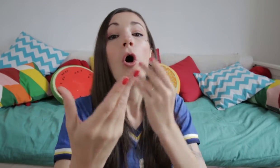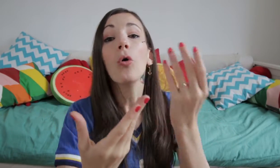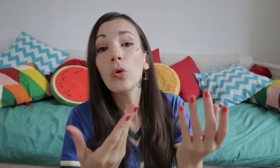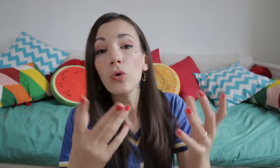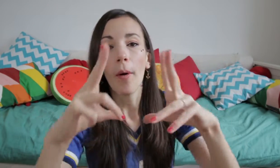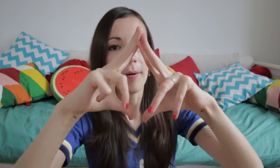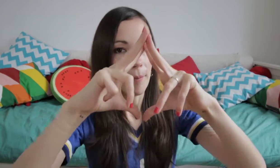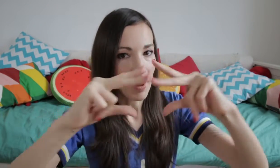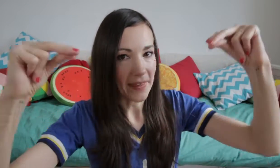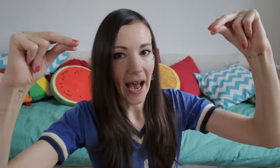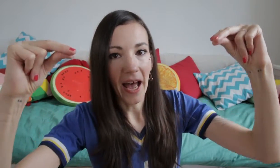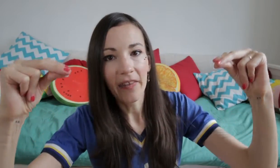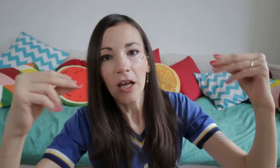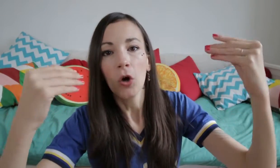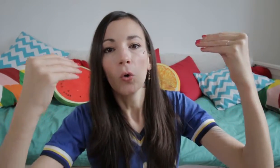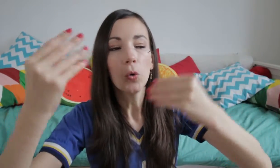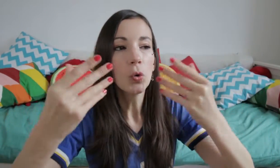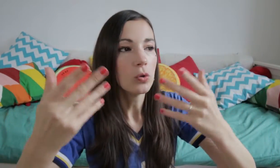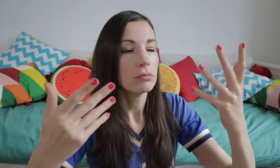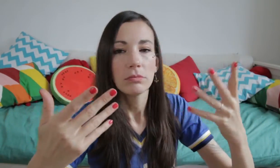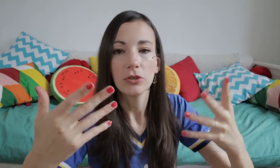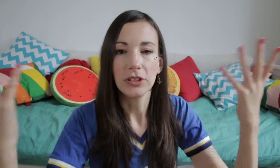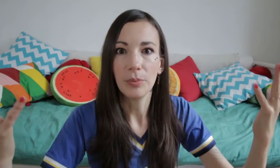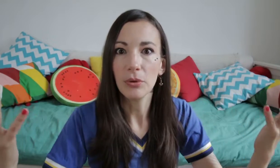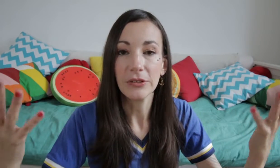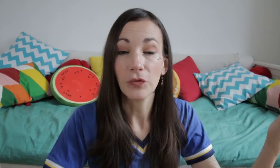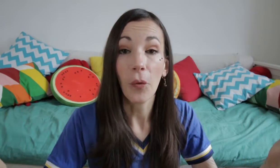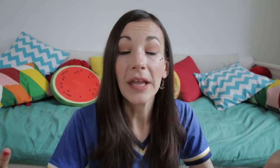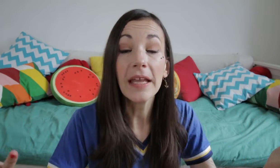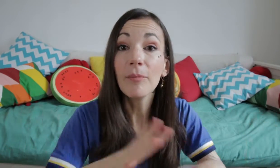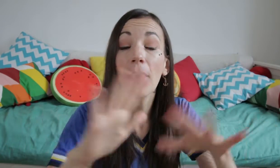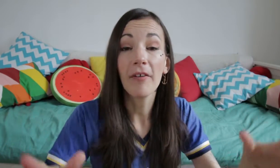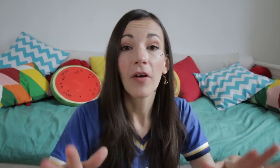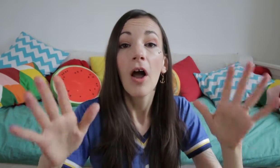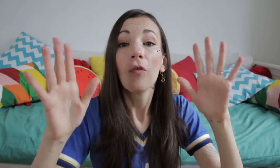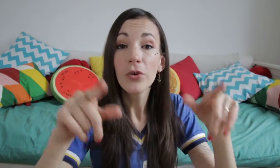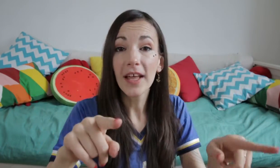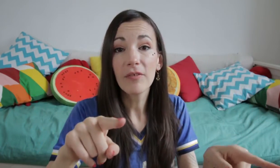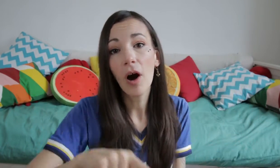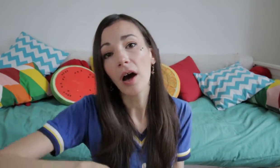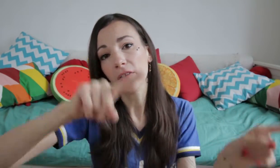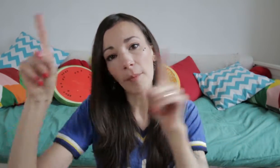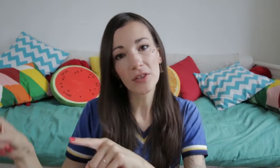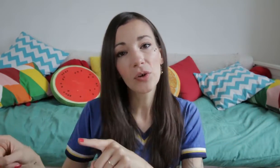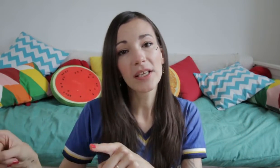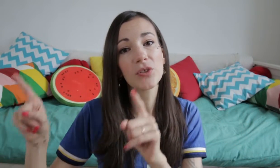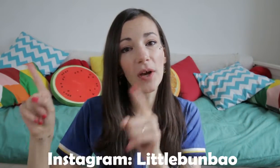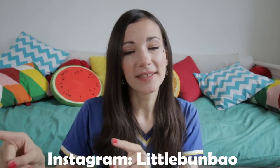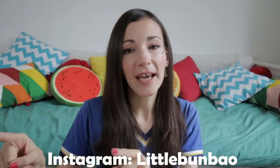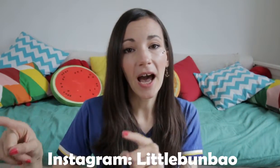ou banane, ou je sais plus les autres fruits, bref, vous allez voir dans ma story sur Instagram,